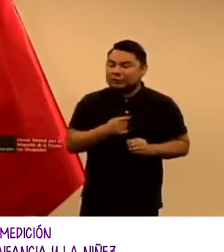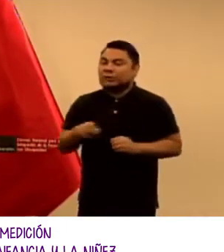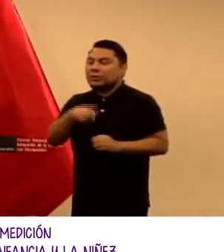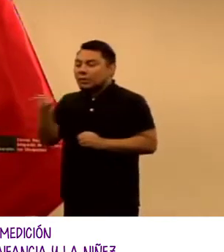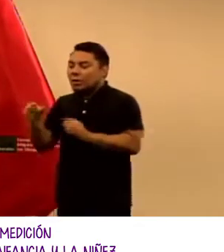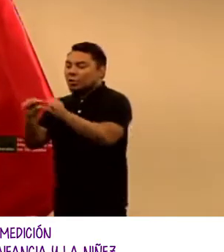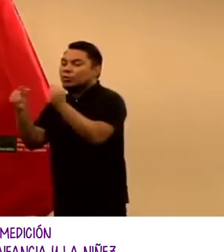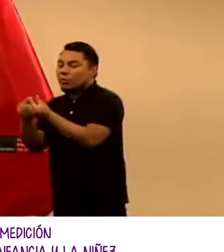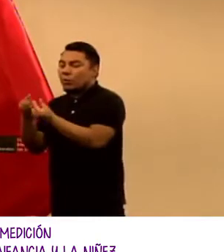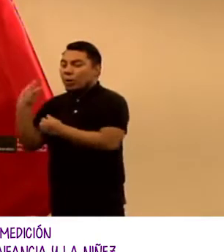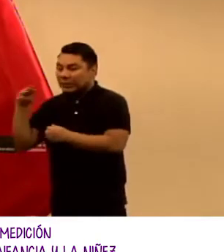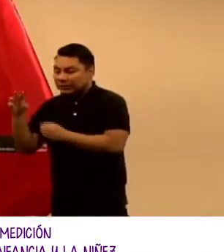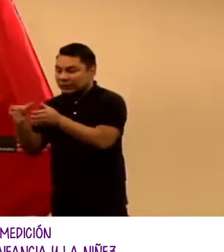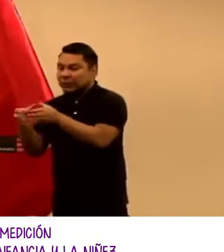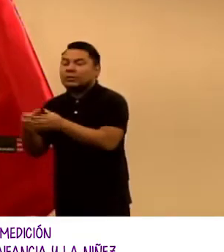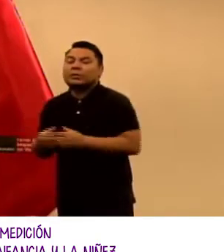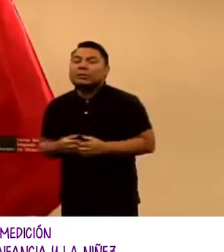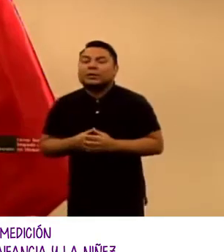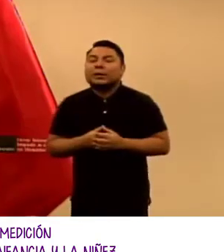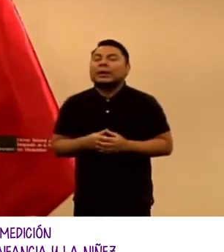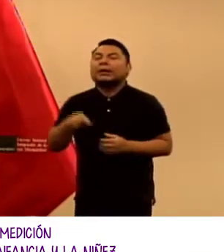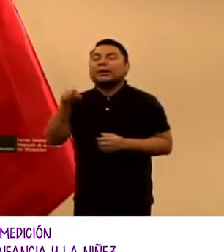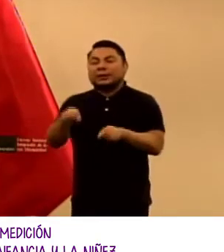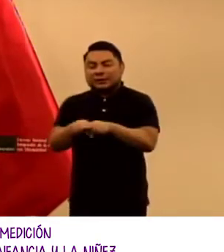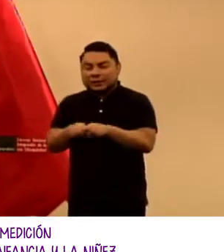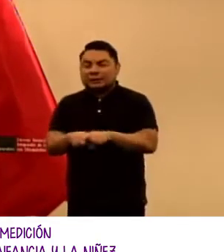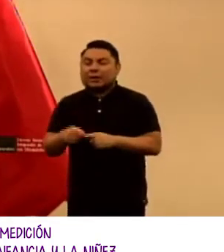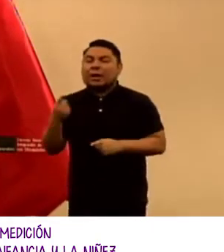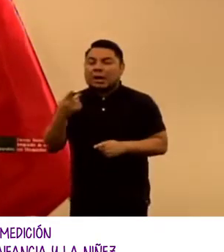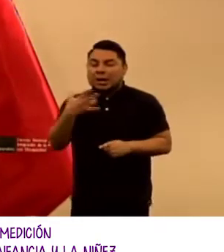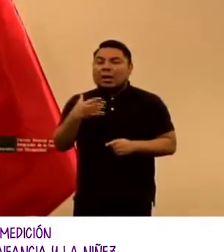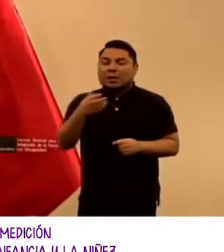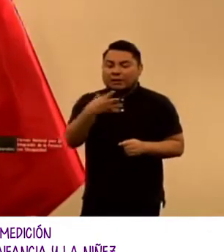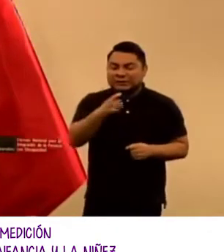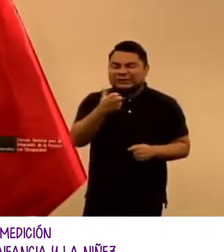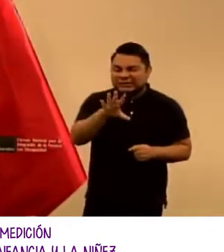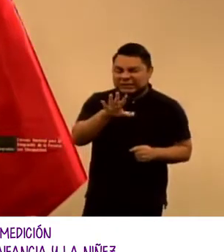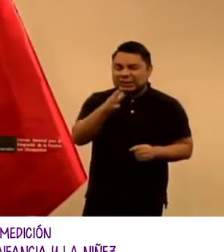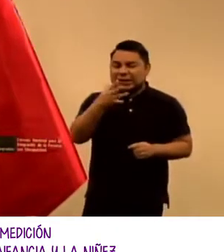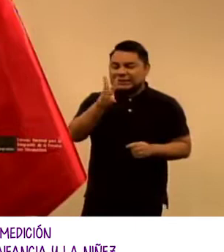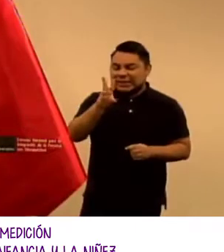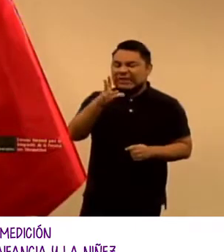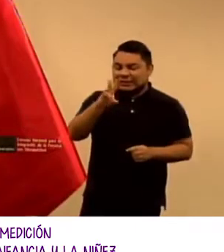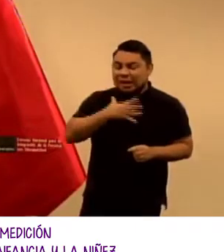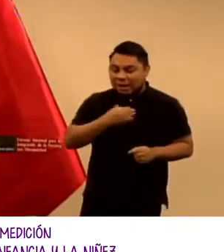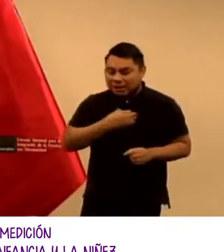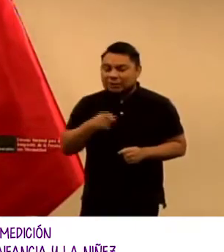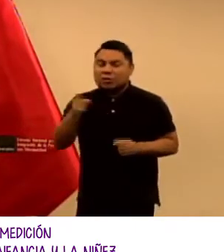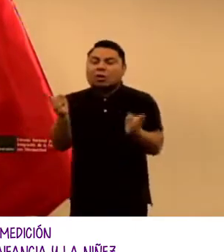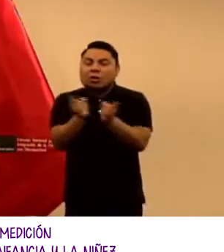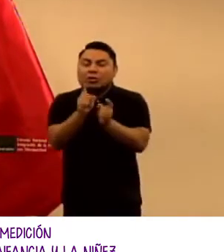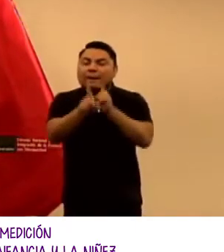grupo de Washington y el cuestionario de 5 a 17 años a la aplicación del conjunto corto